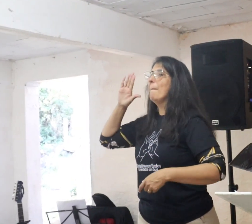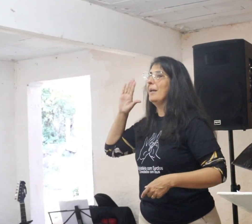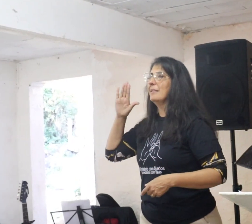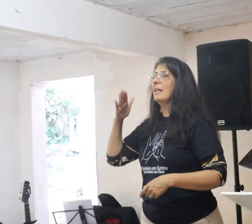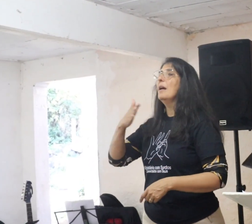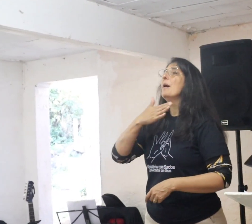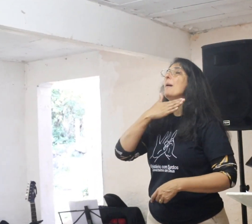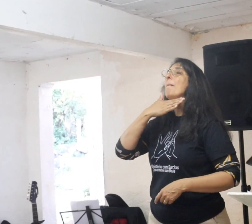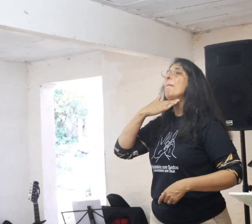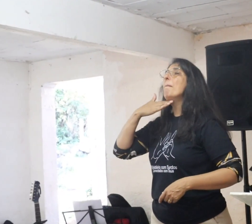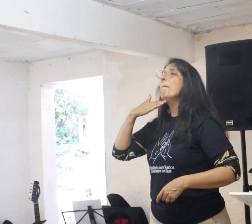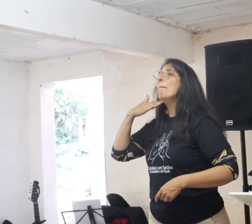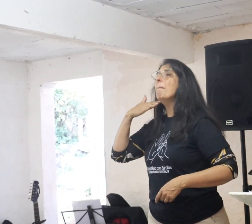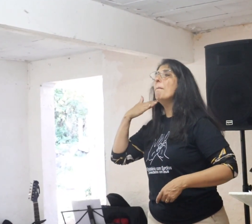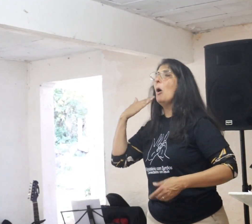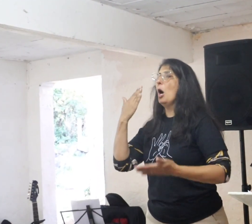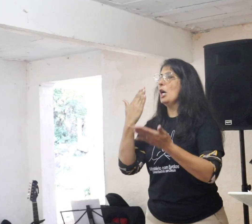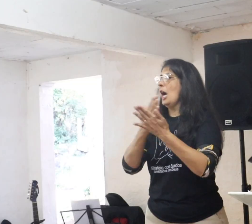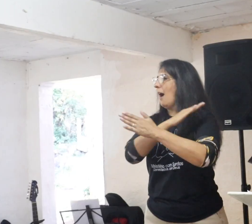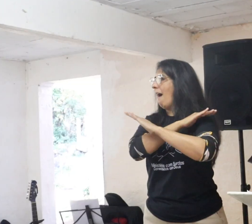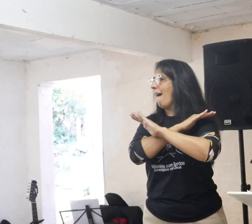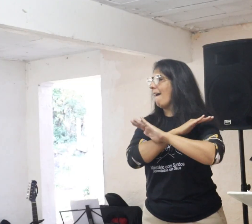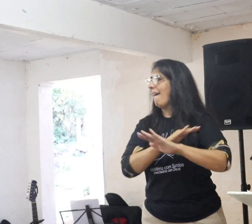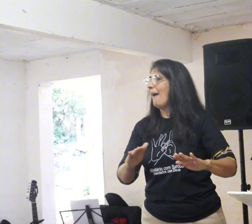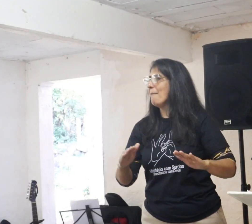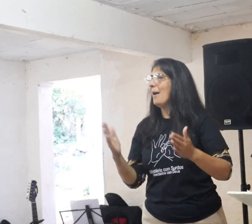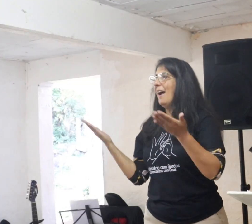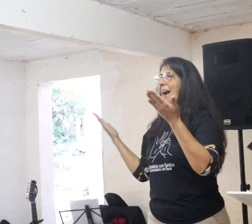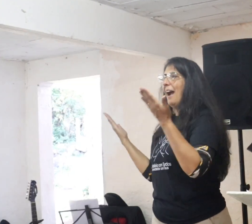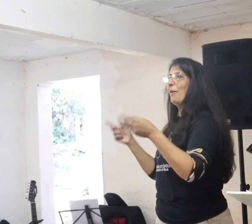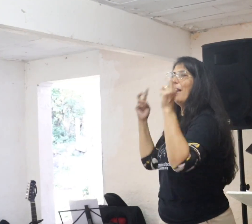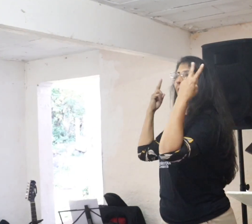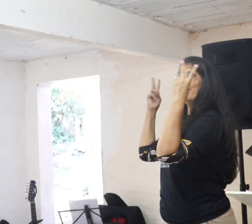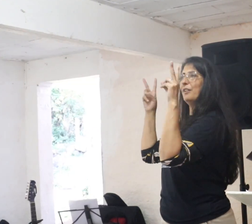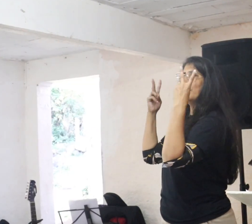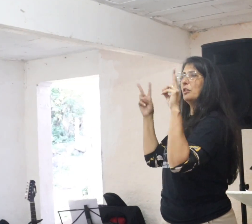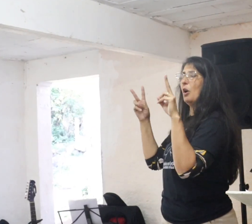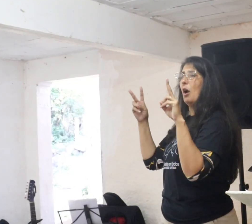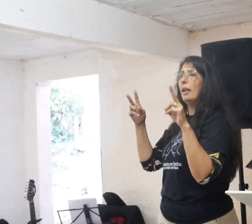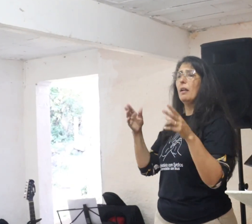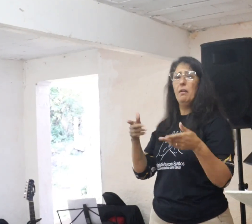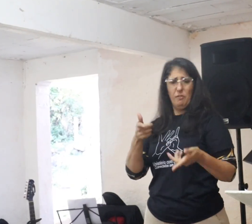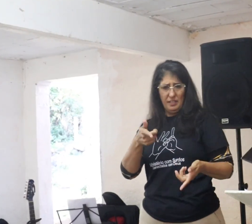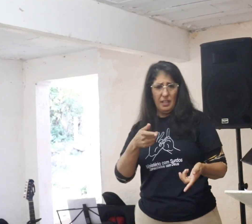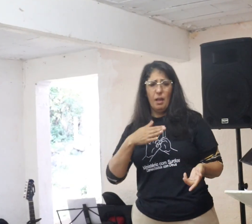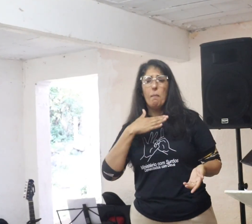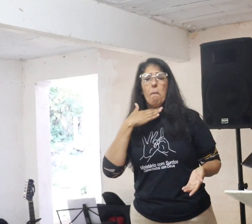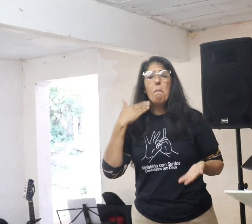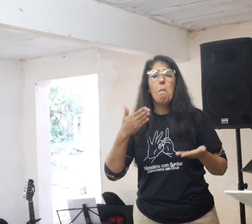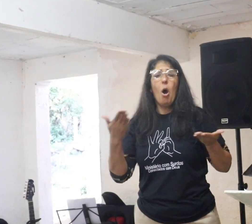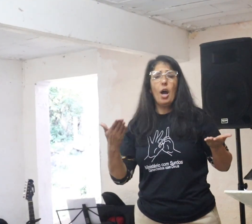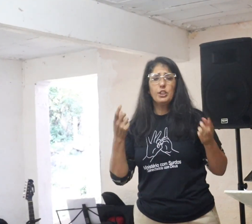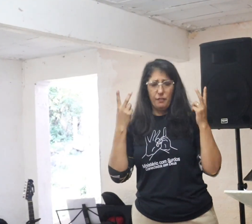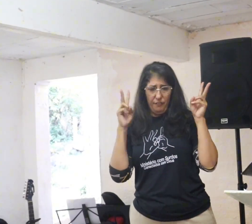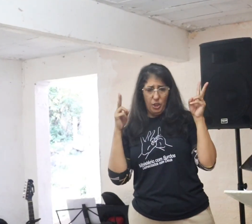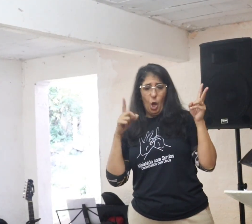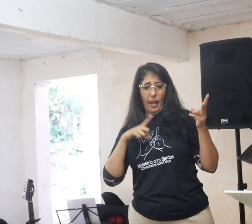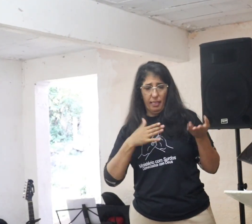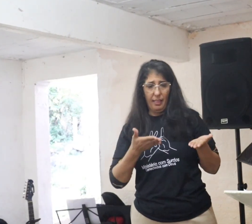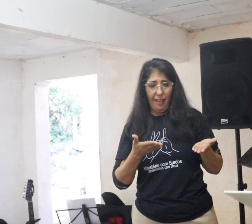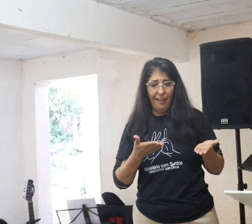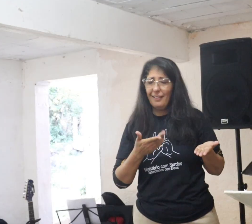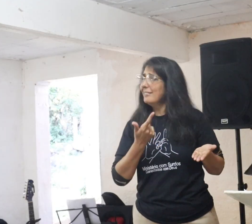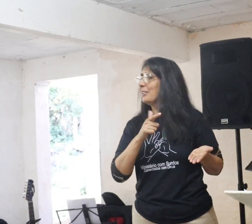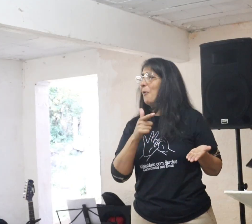morte foi destruída pela vitória. Onde está, ó morte, a sua vitória? Onde está, ó morte,